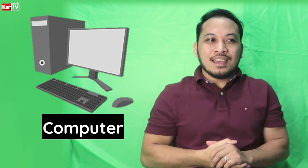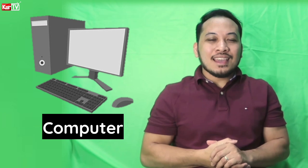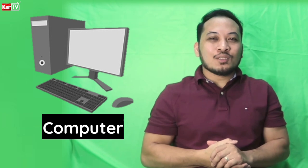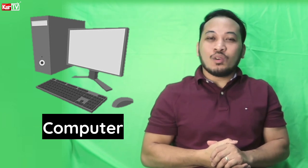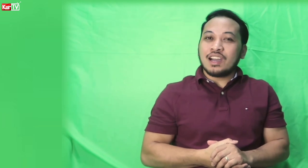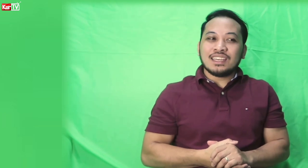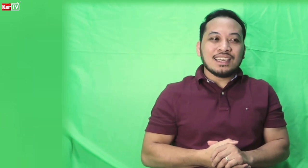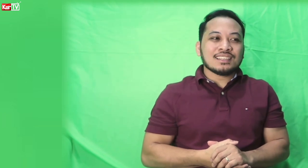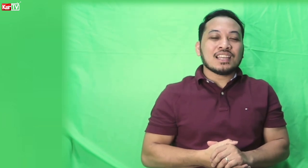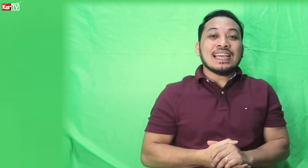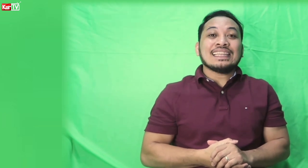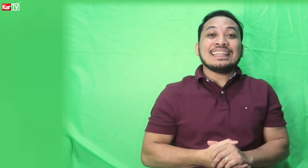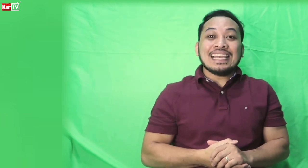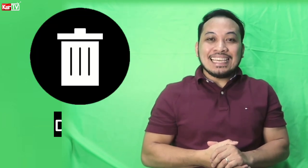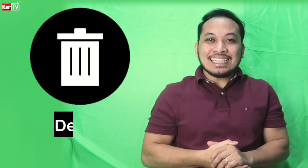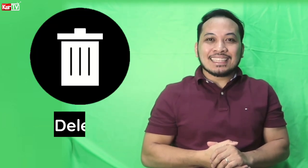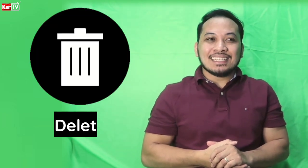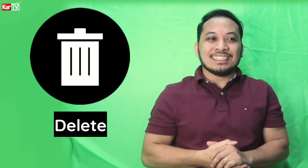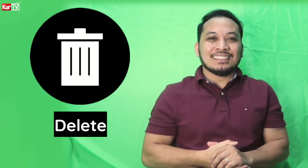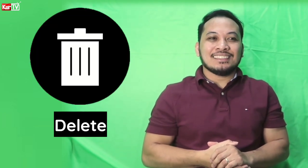Next one is delete.